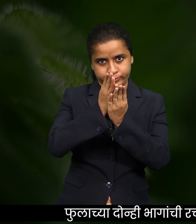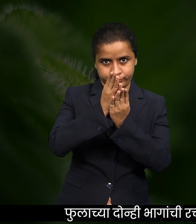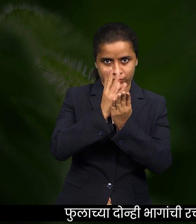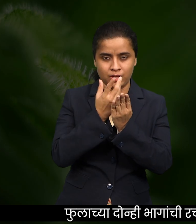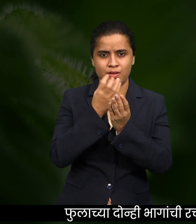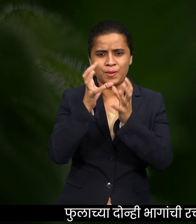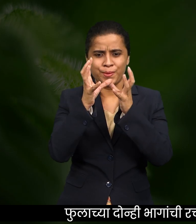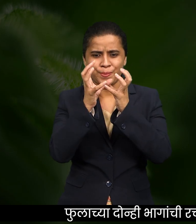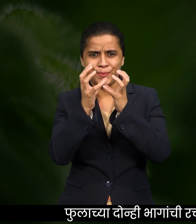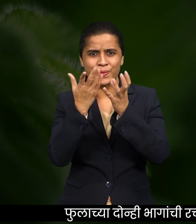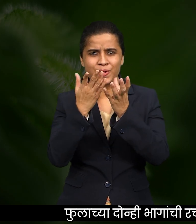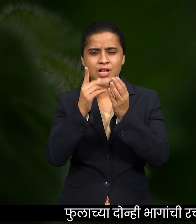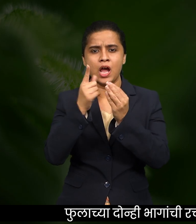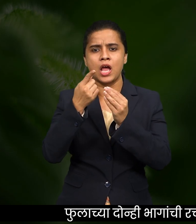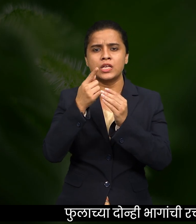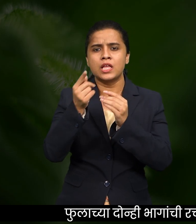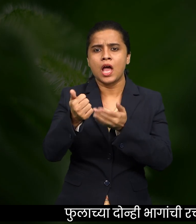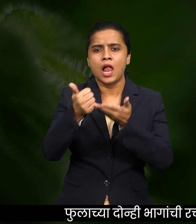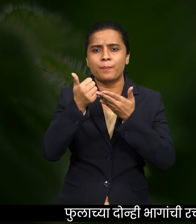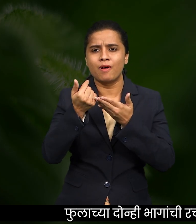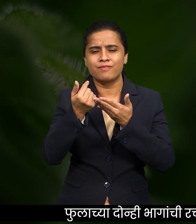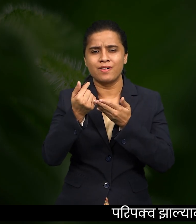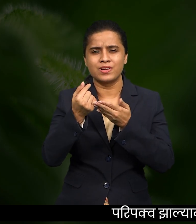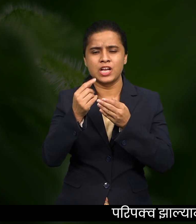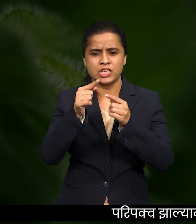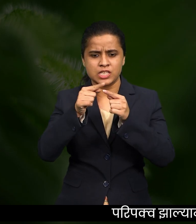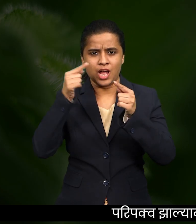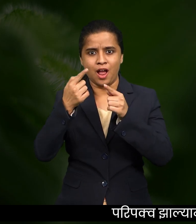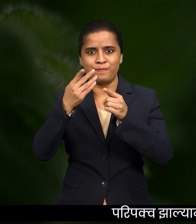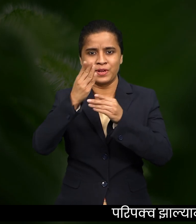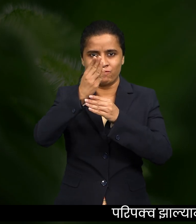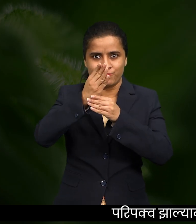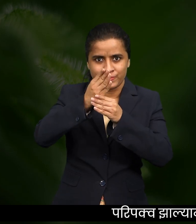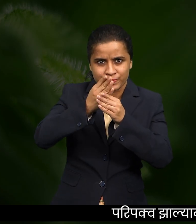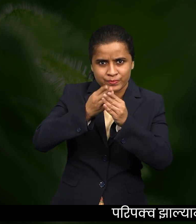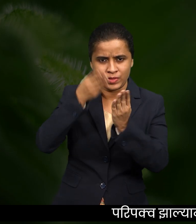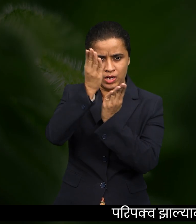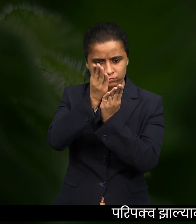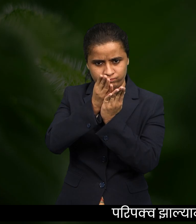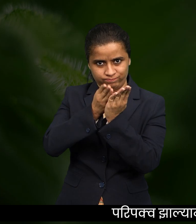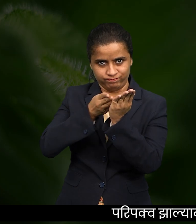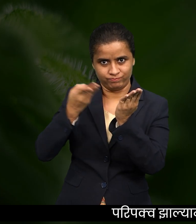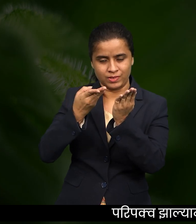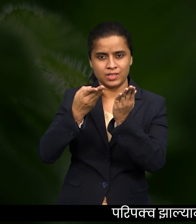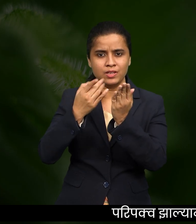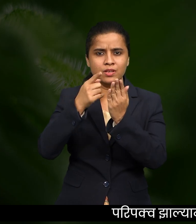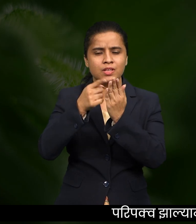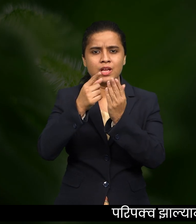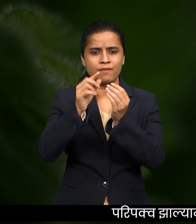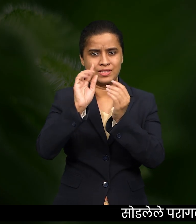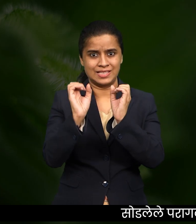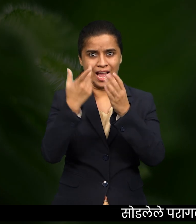फुलांच्या दोन्ही भागांची रचना समान असल्याचे दिसून येईल. परिपक्व झाल्यानंतर अँथर फुटतात